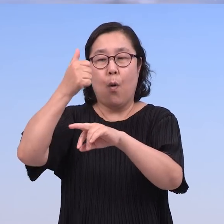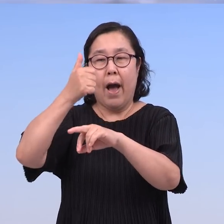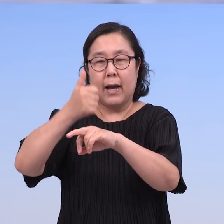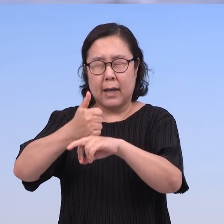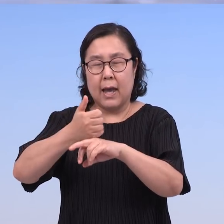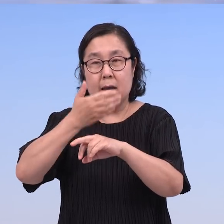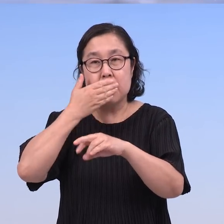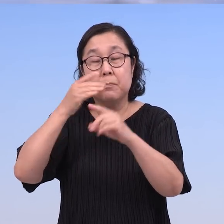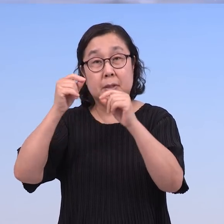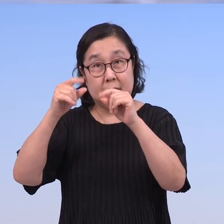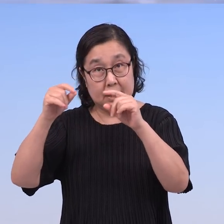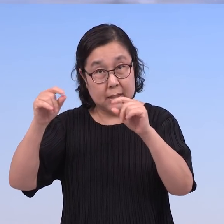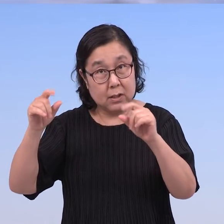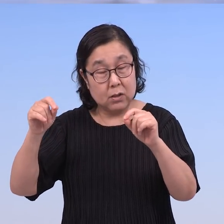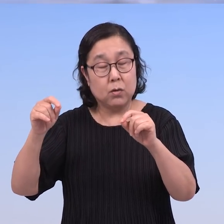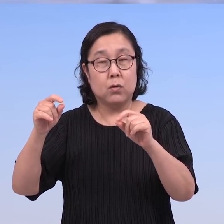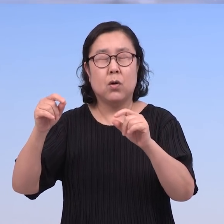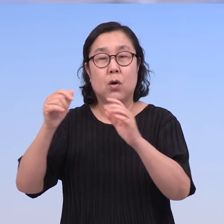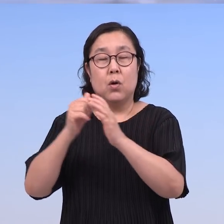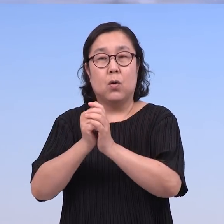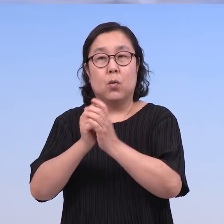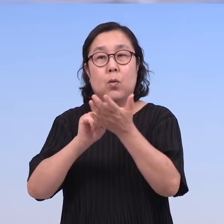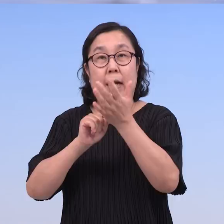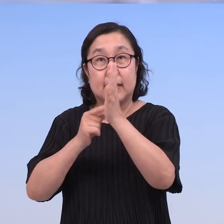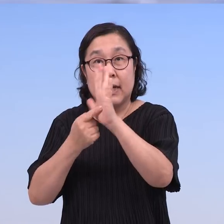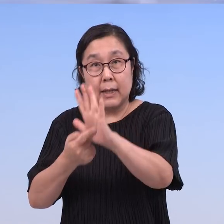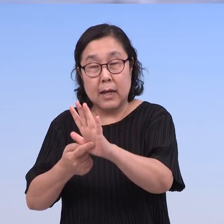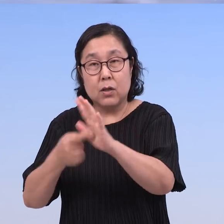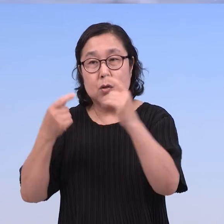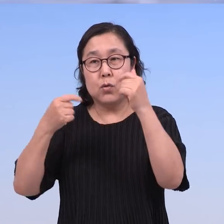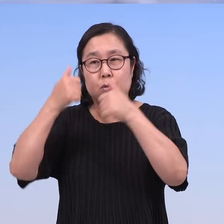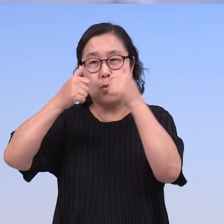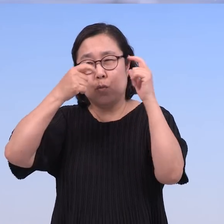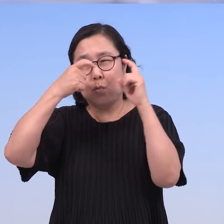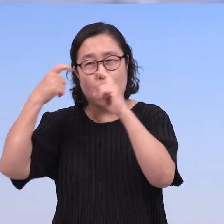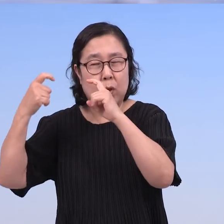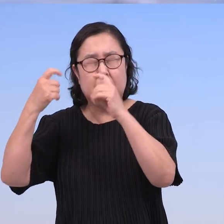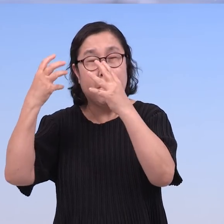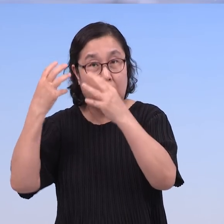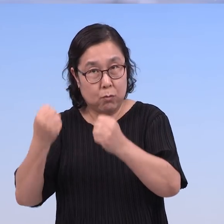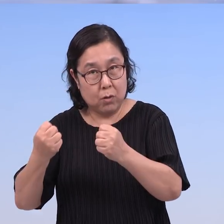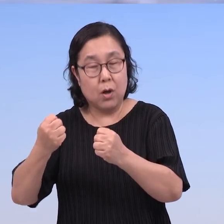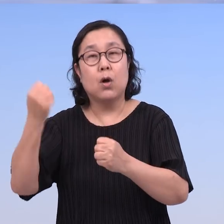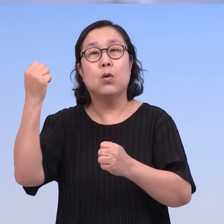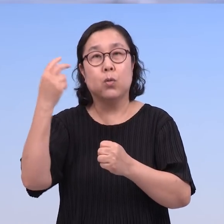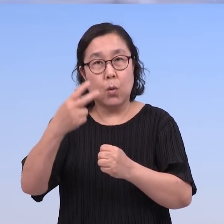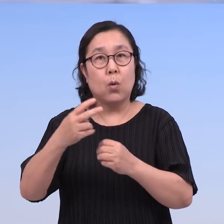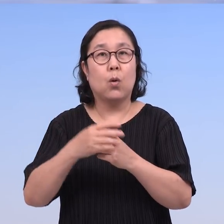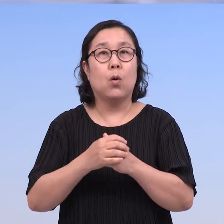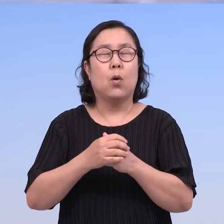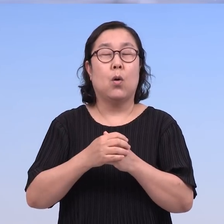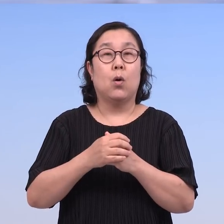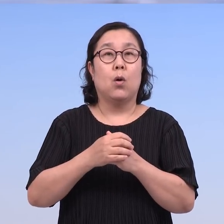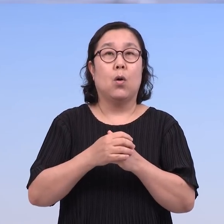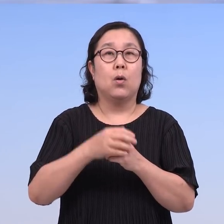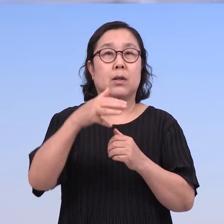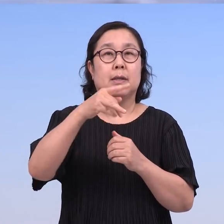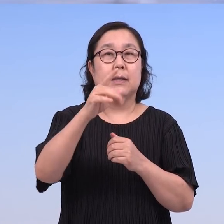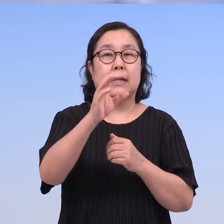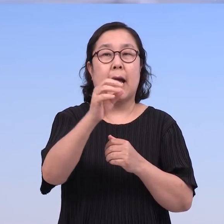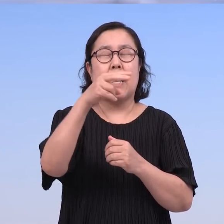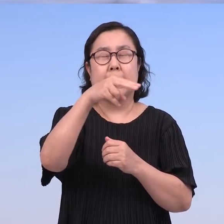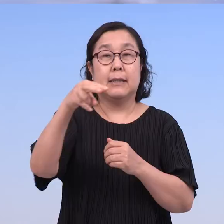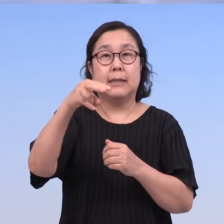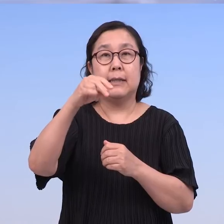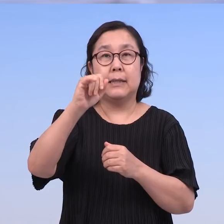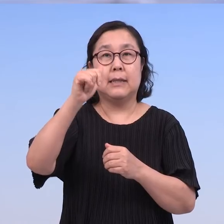상징되는 너무나 달콤하게 찾아오는 이 유혹이 지금 현실적으로 너무 많고요. 또 그런가 하면은 창식의